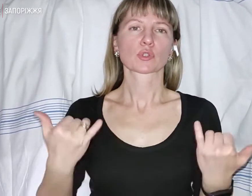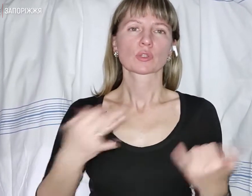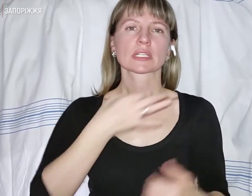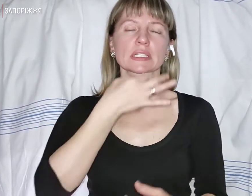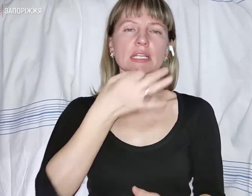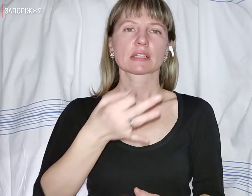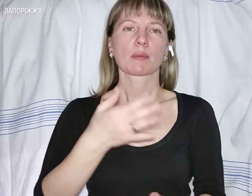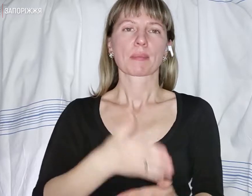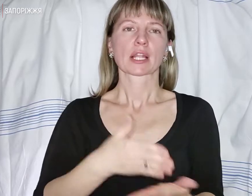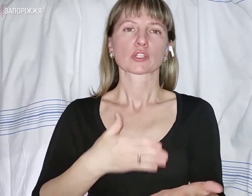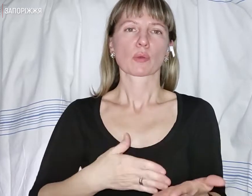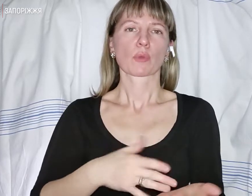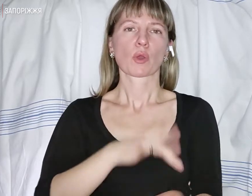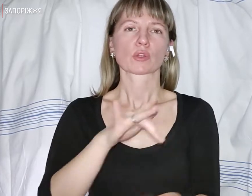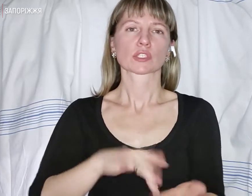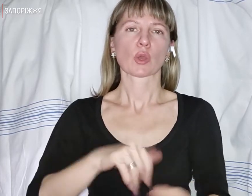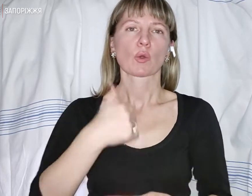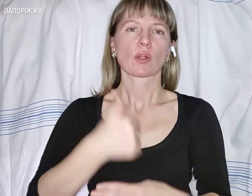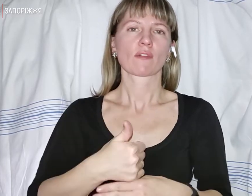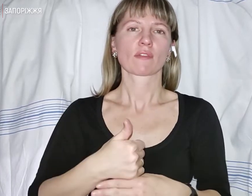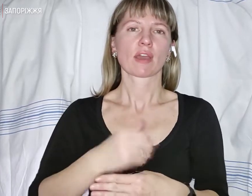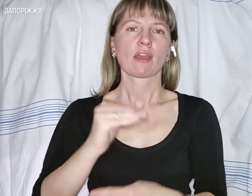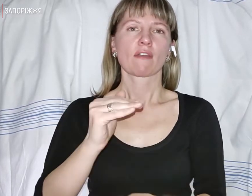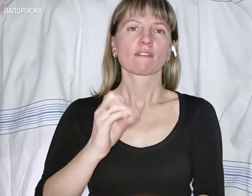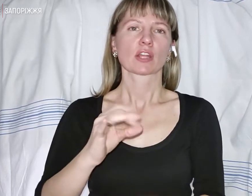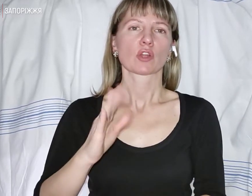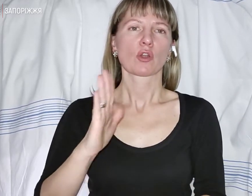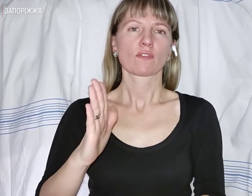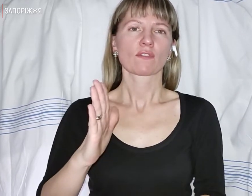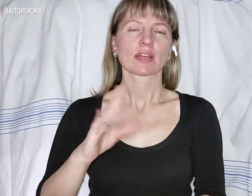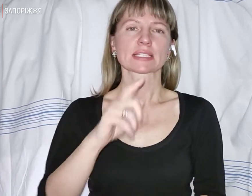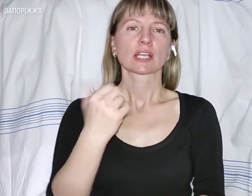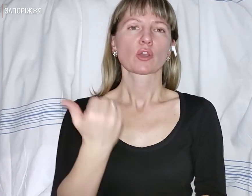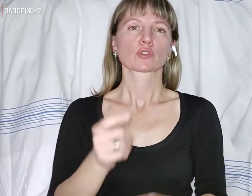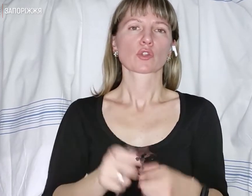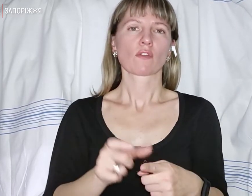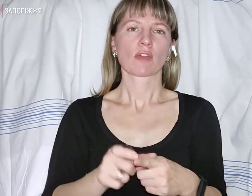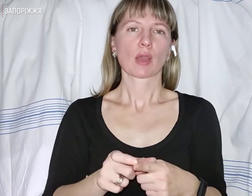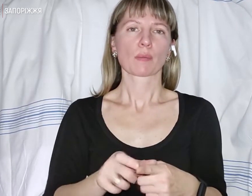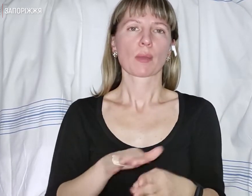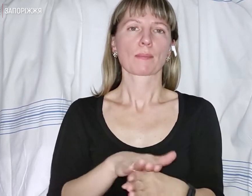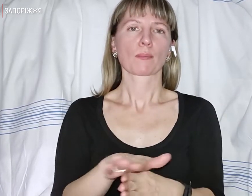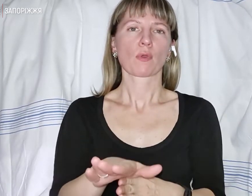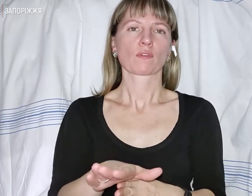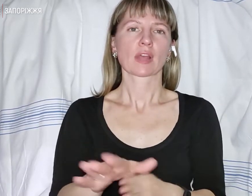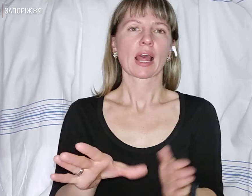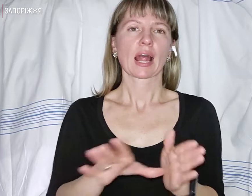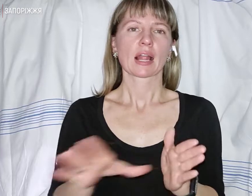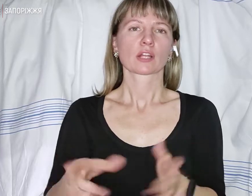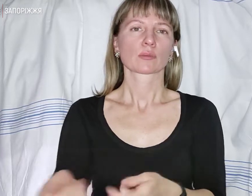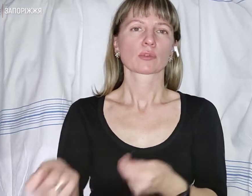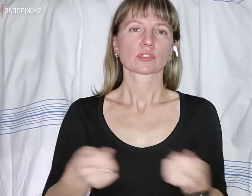так, я занесу. Может, все передать? Антон. Я его попросила, чтобы он съел. Да? Даша, дай мне вопрос. Что дать?